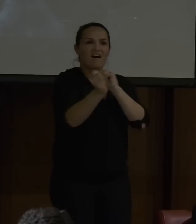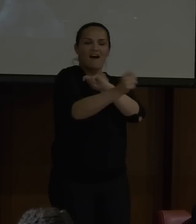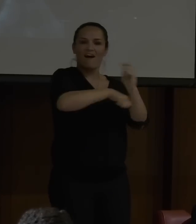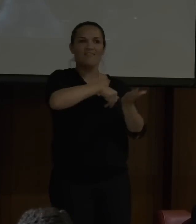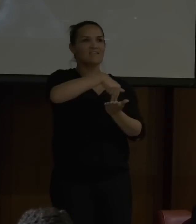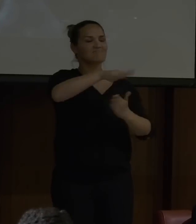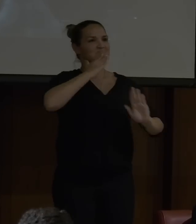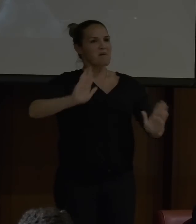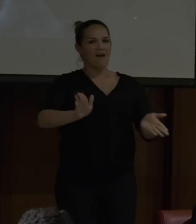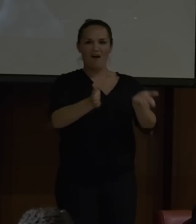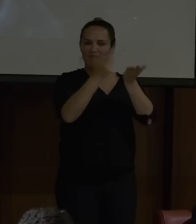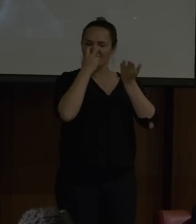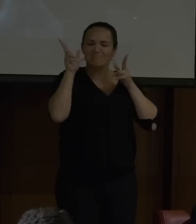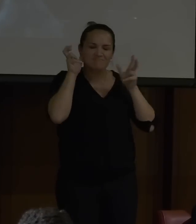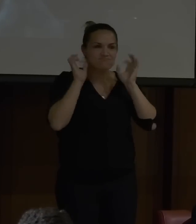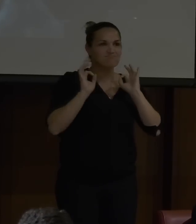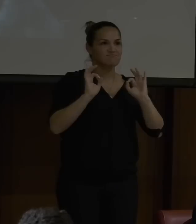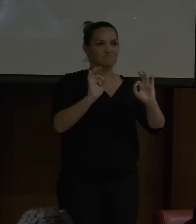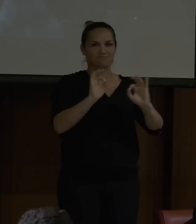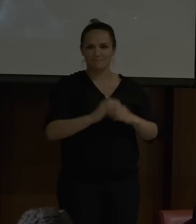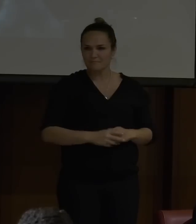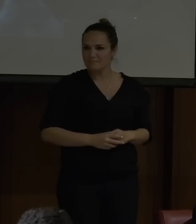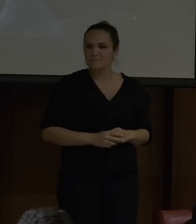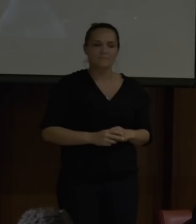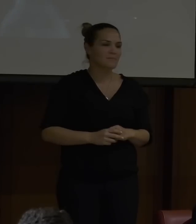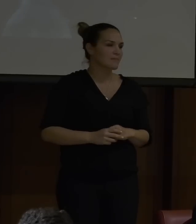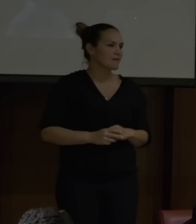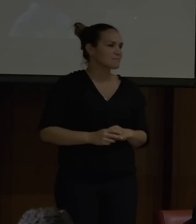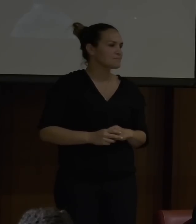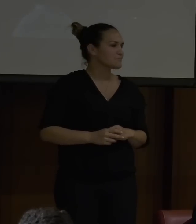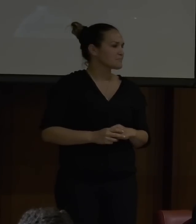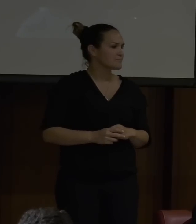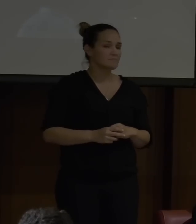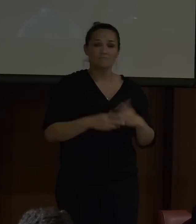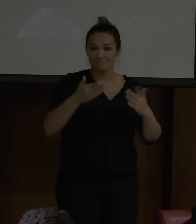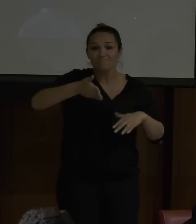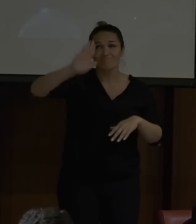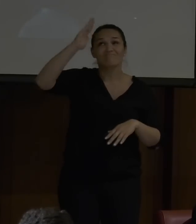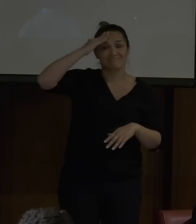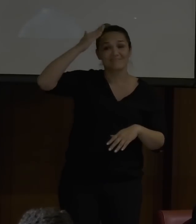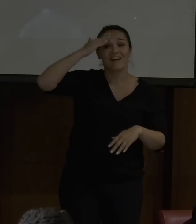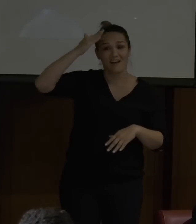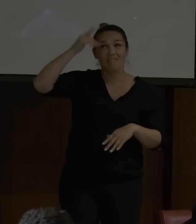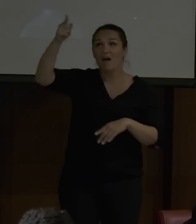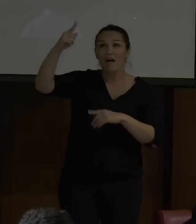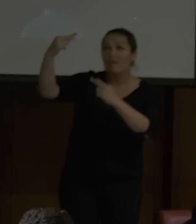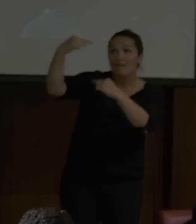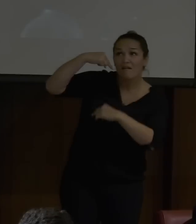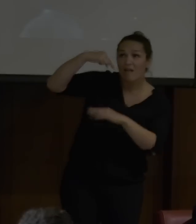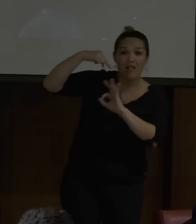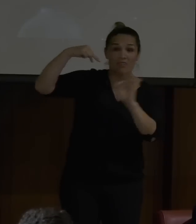mi camino. Él sabía que si me abandonara, ninguno